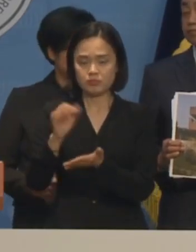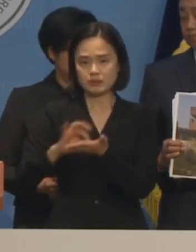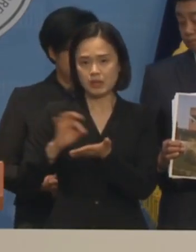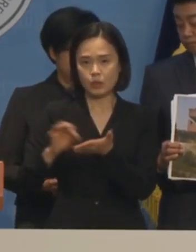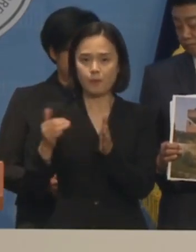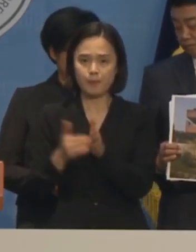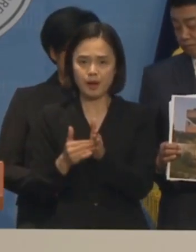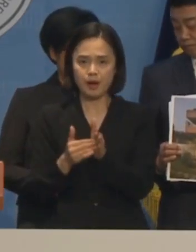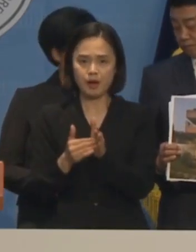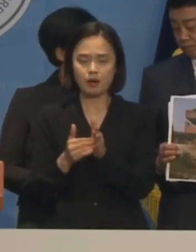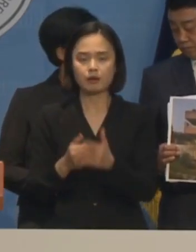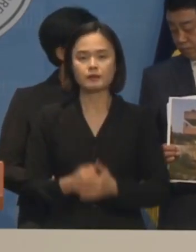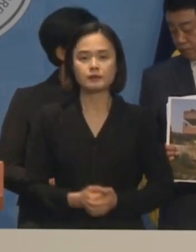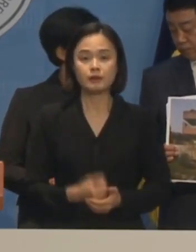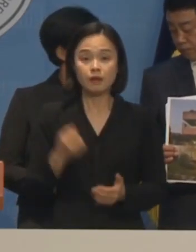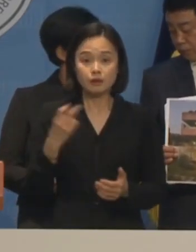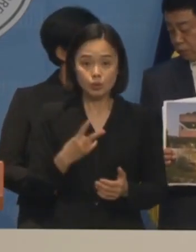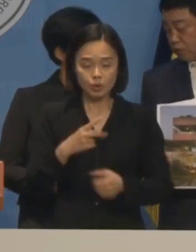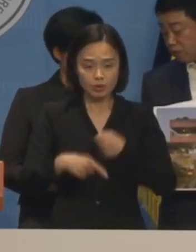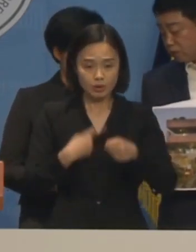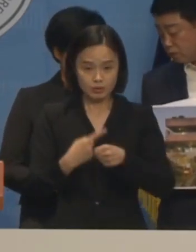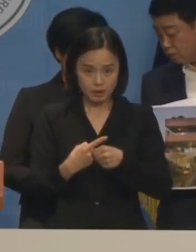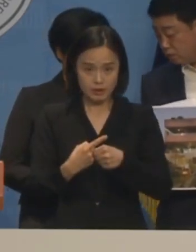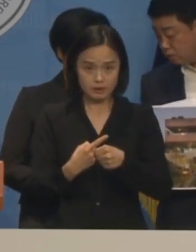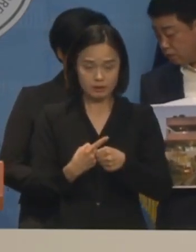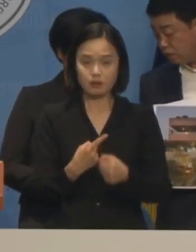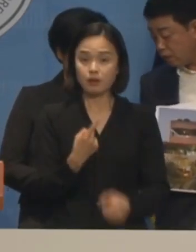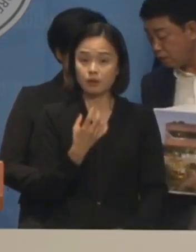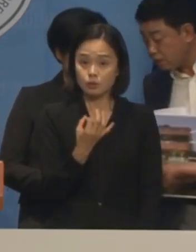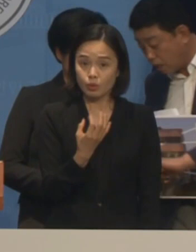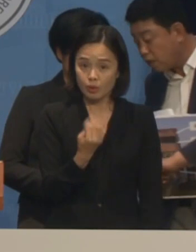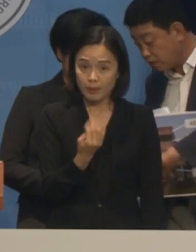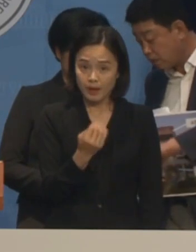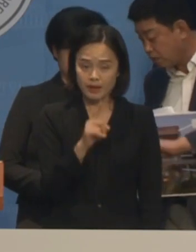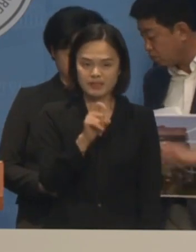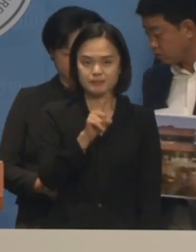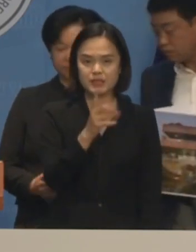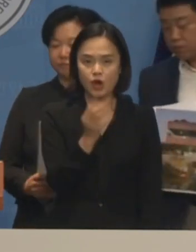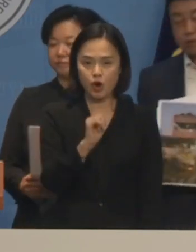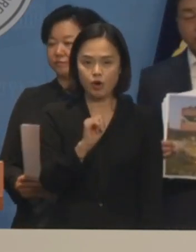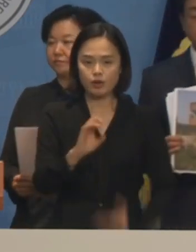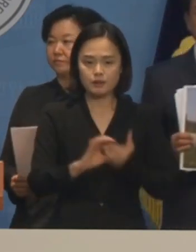더해져 약 100억 원이 넘는 시설이 시장 개인을 위한 공간으로